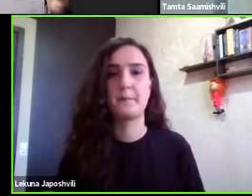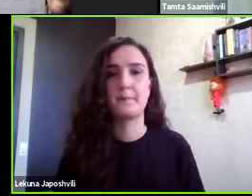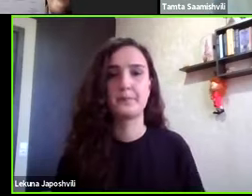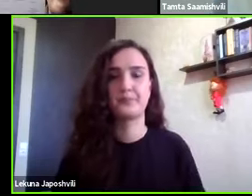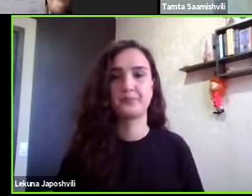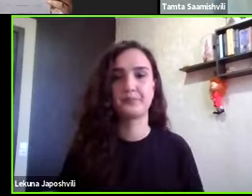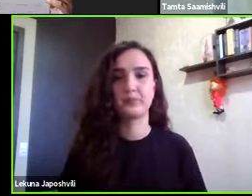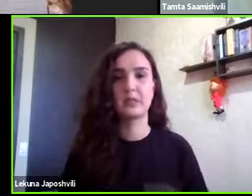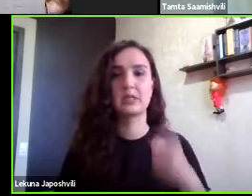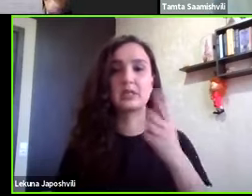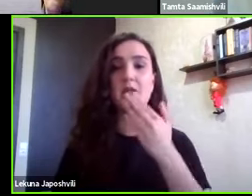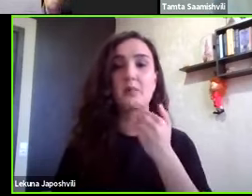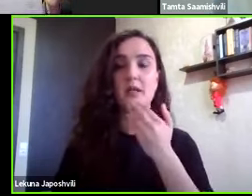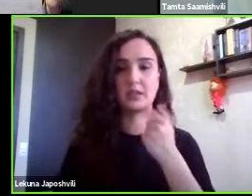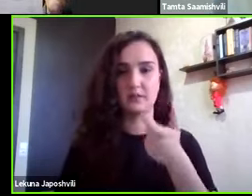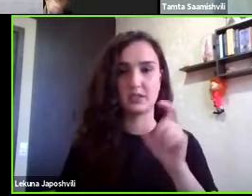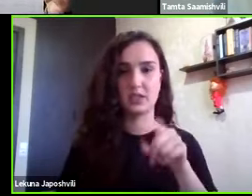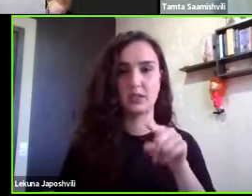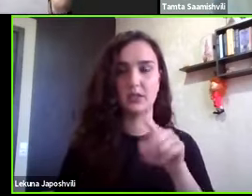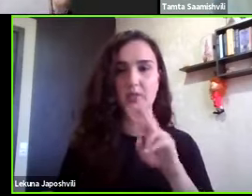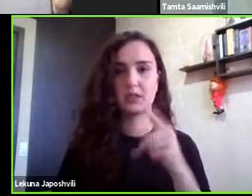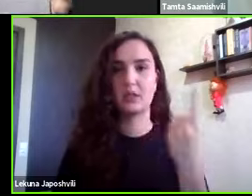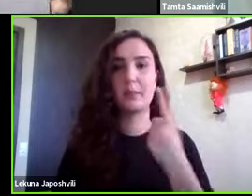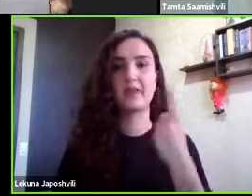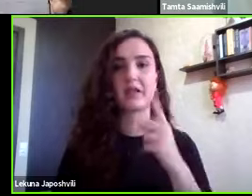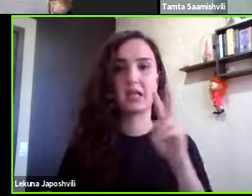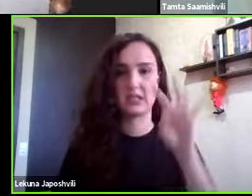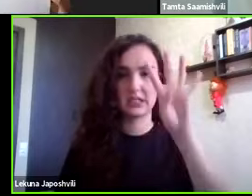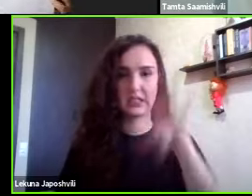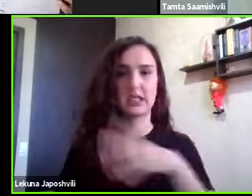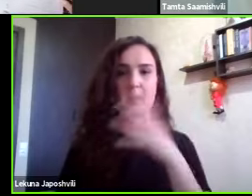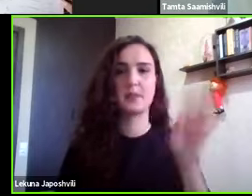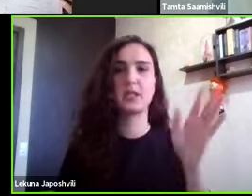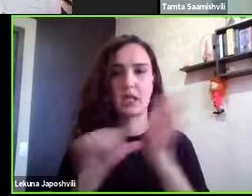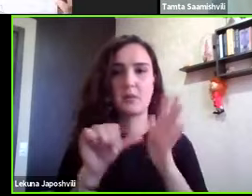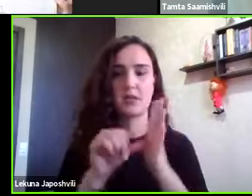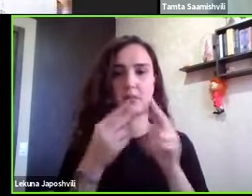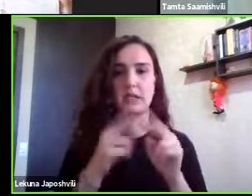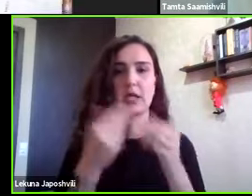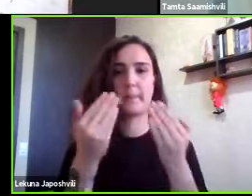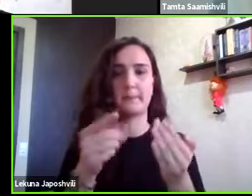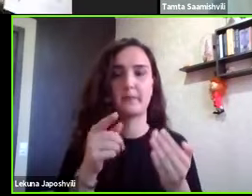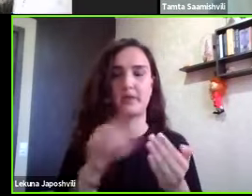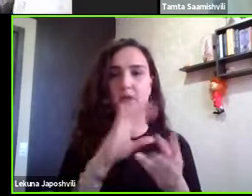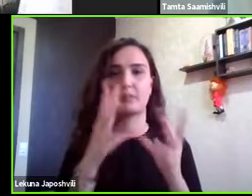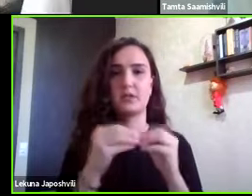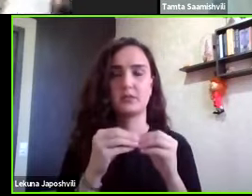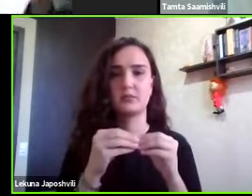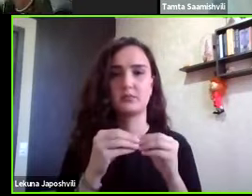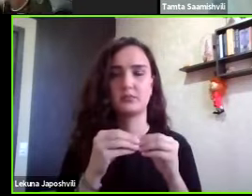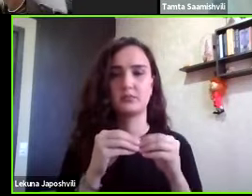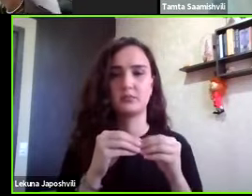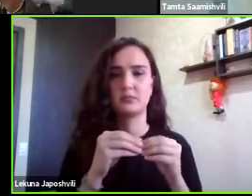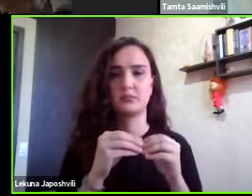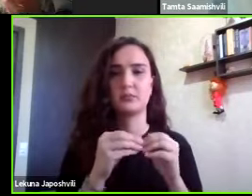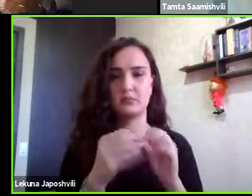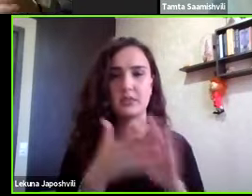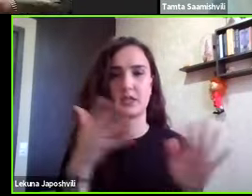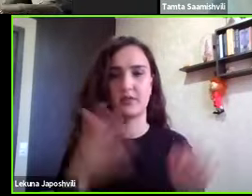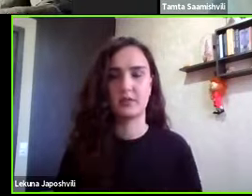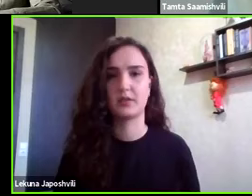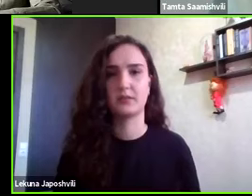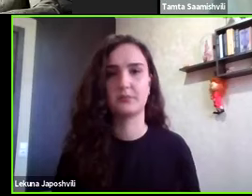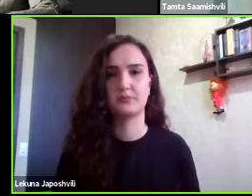მარტივი, ძალიან მარტივი და პირველად ეს სქემა დაგეხმარებათ ამის ესე იგი გასარჩევად, ხო?